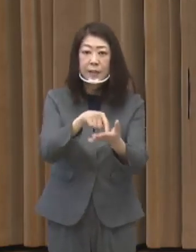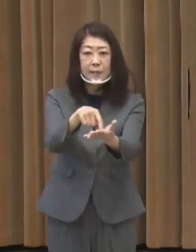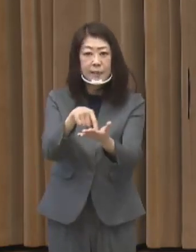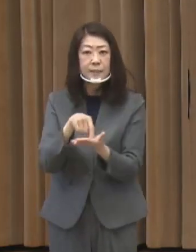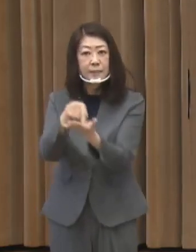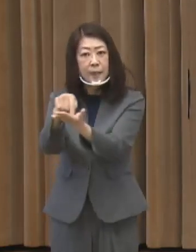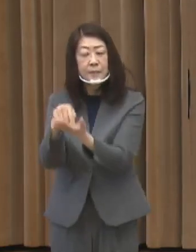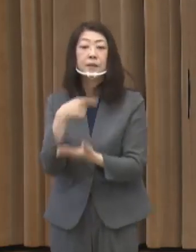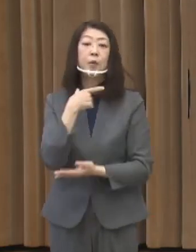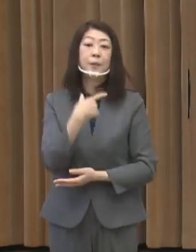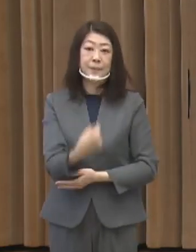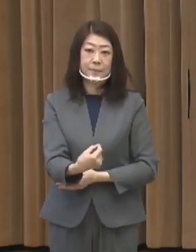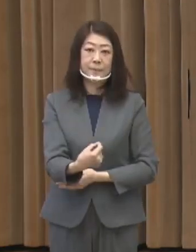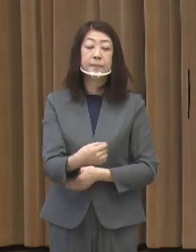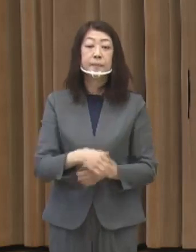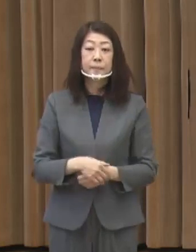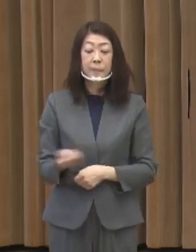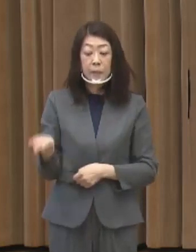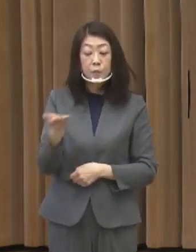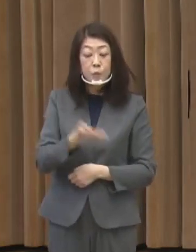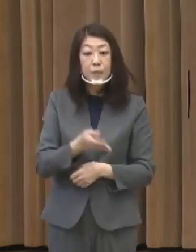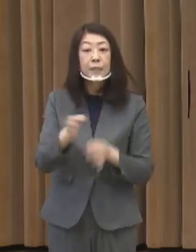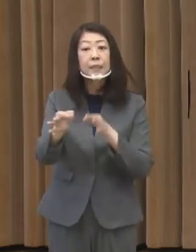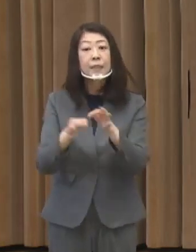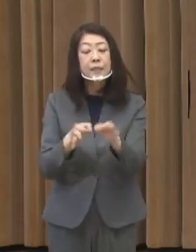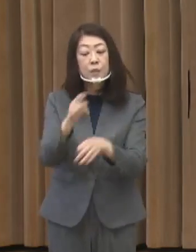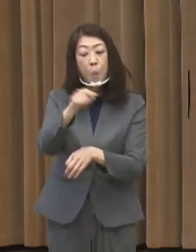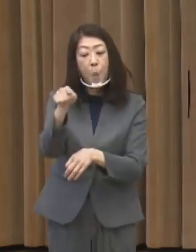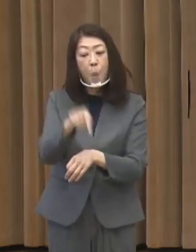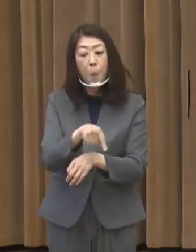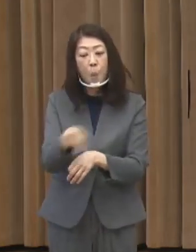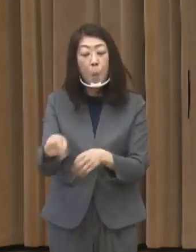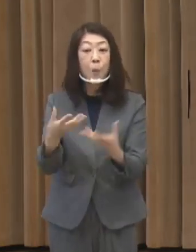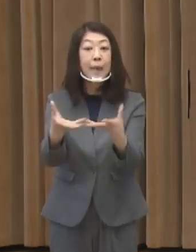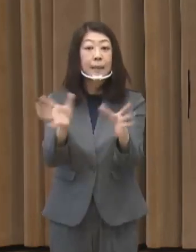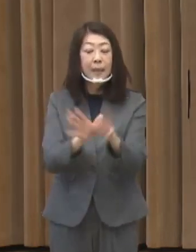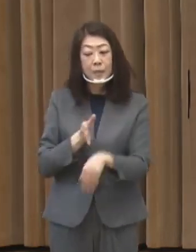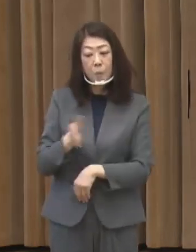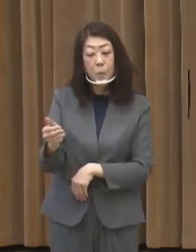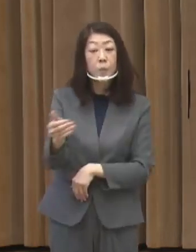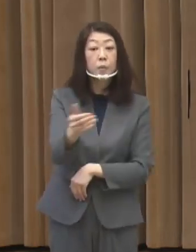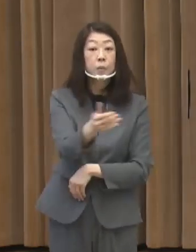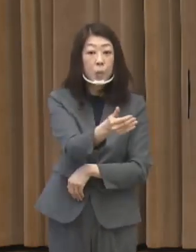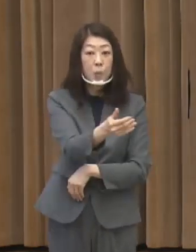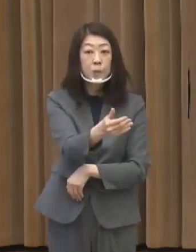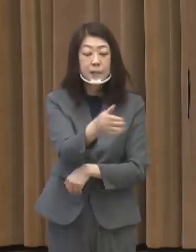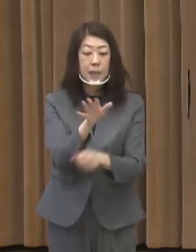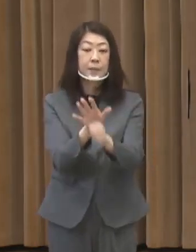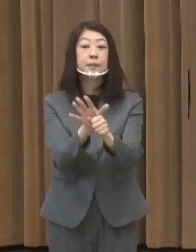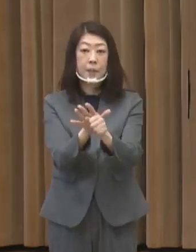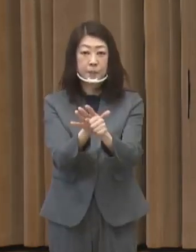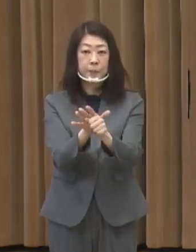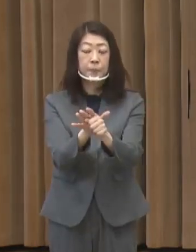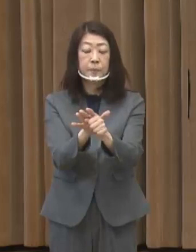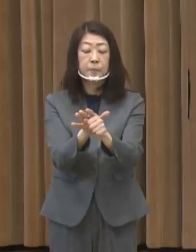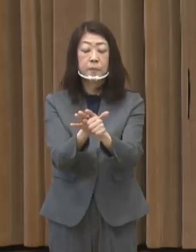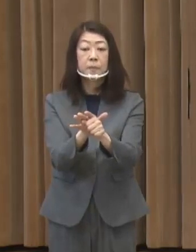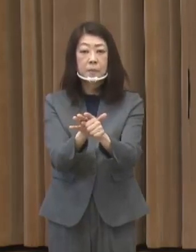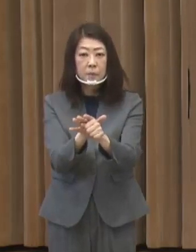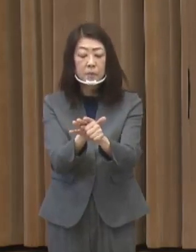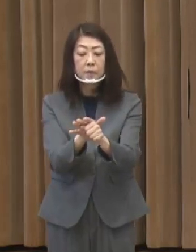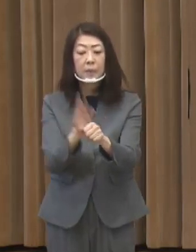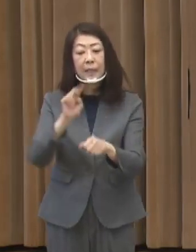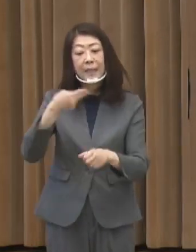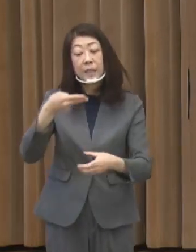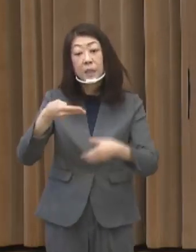。次に、商工団体を通じた感染拡大防止対策の取り組み支援ですが、飲